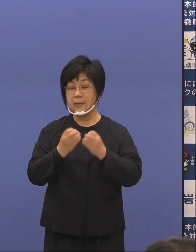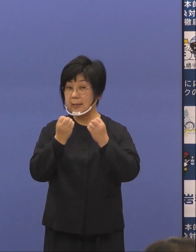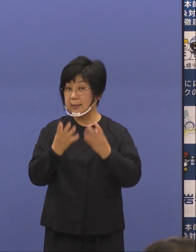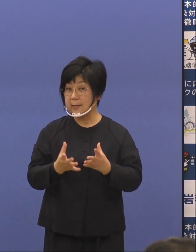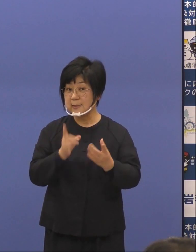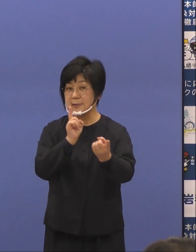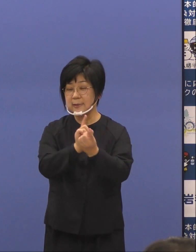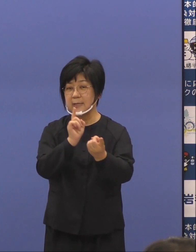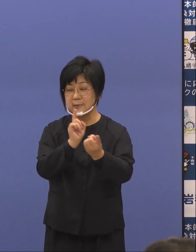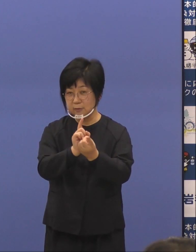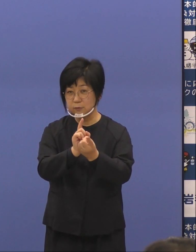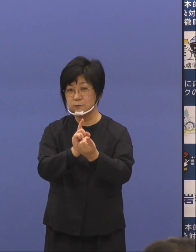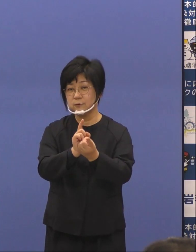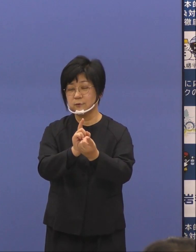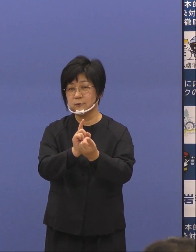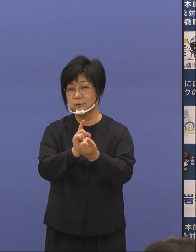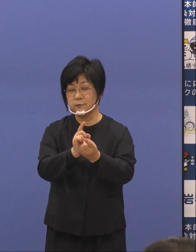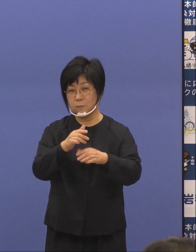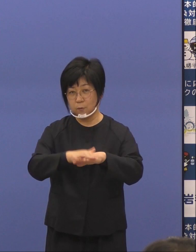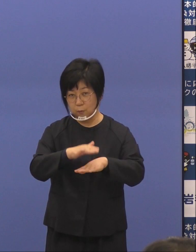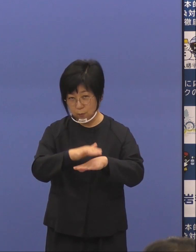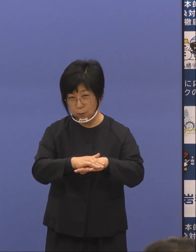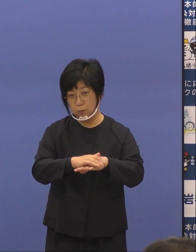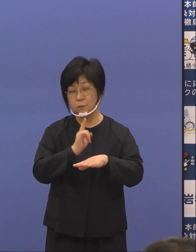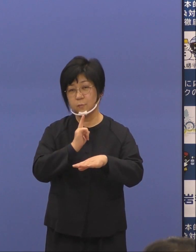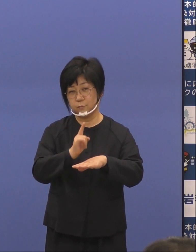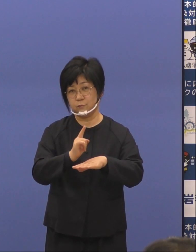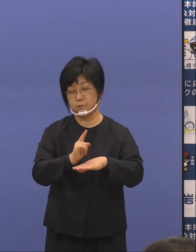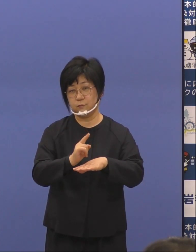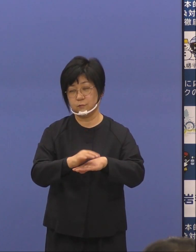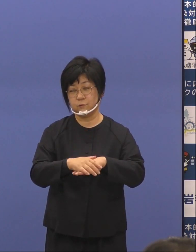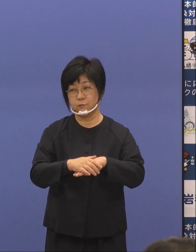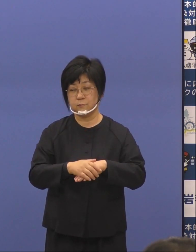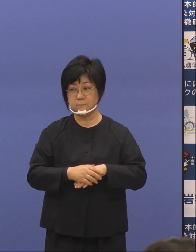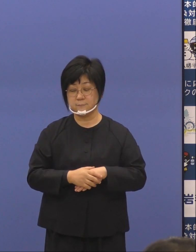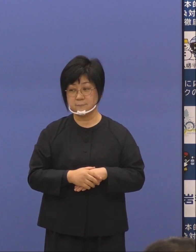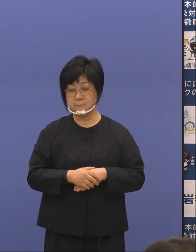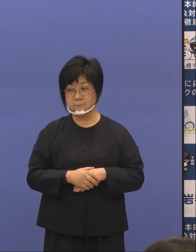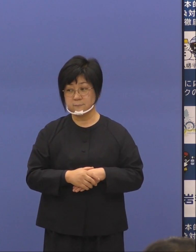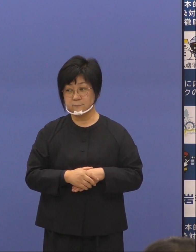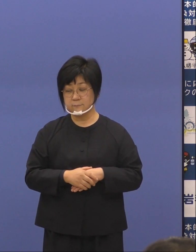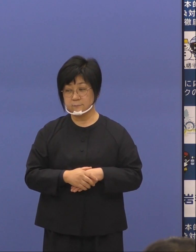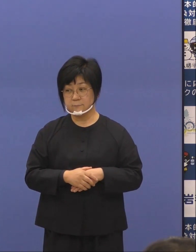対策枠組みと言いましょうか、